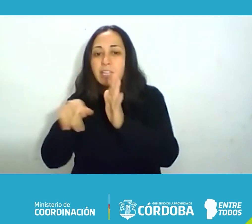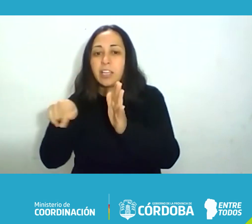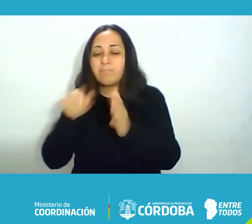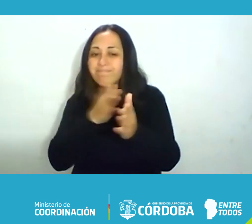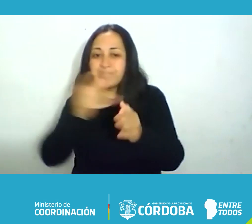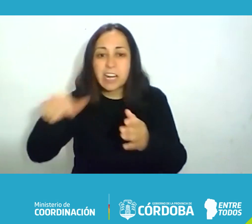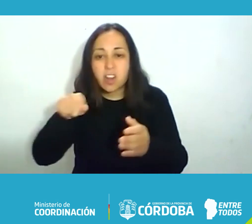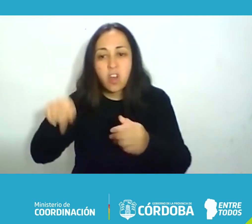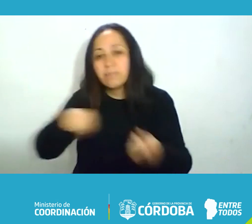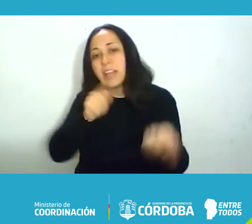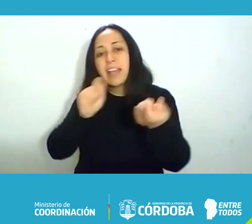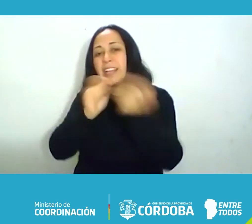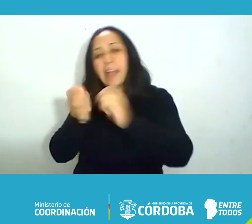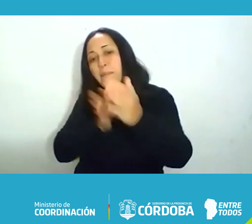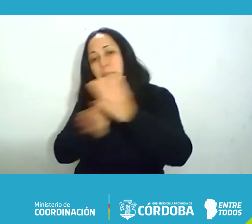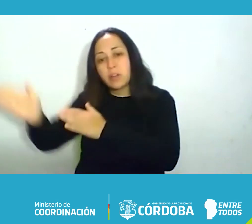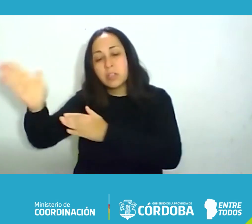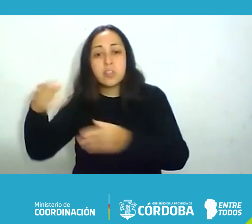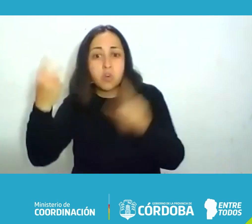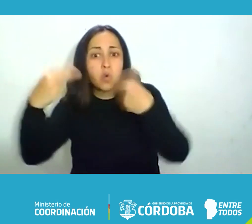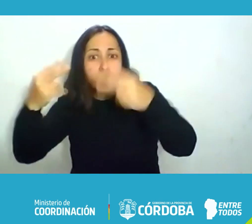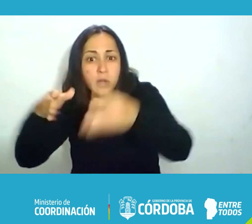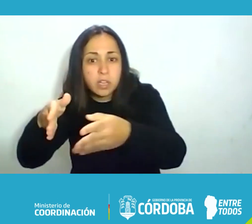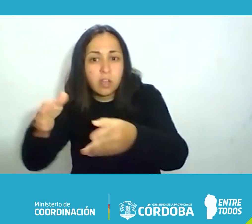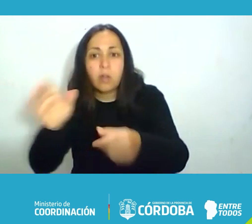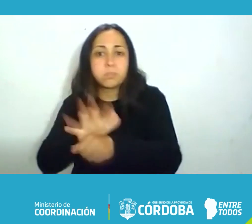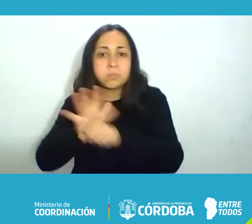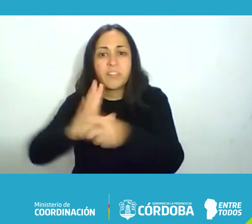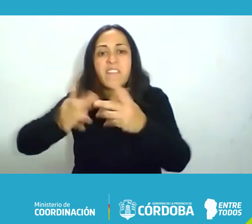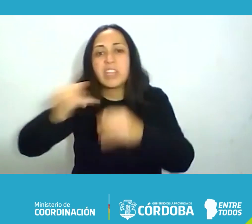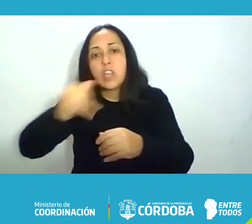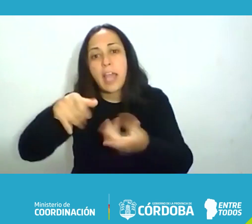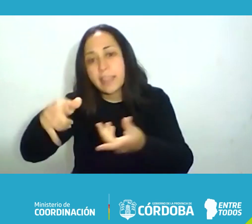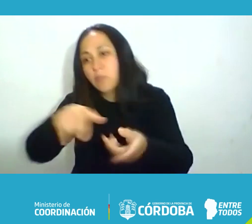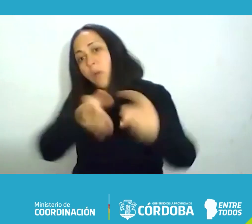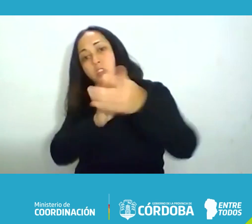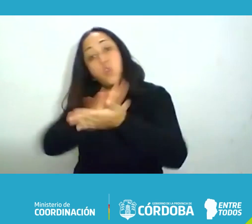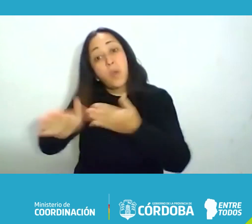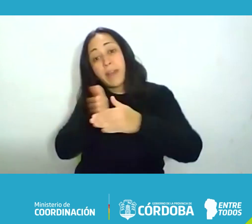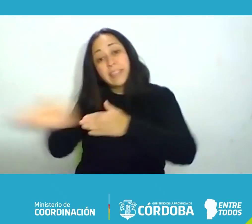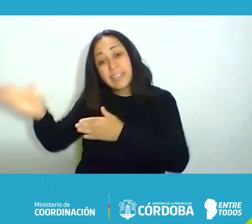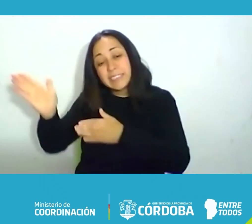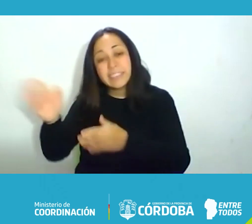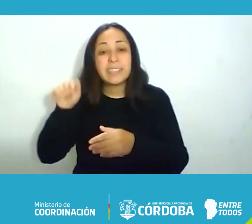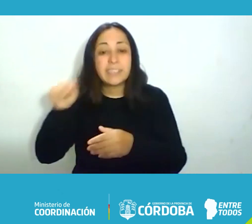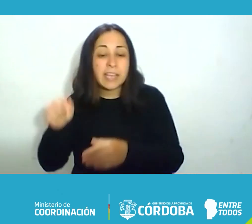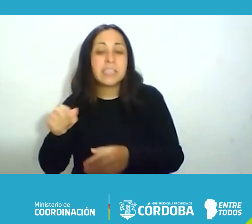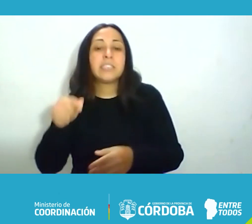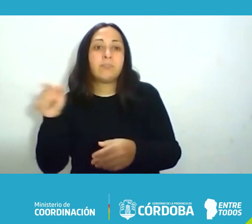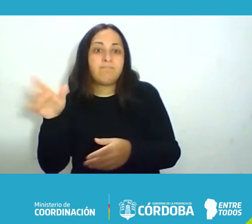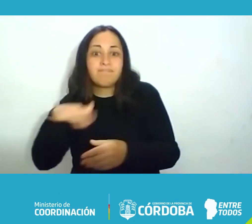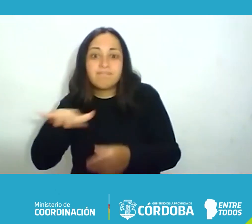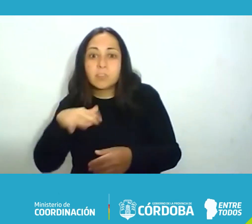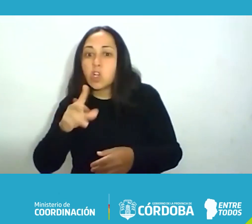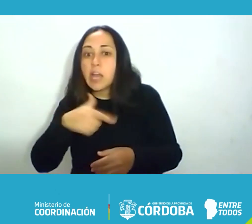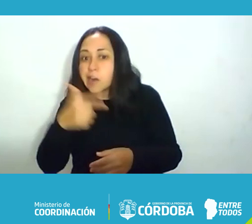de traza. Además es una zona de alto uso turístico que implicaría un efecto negativo en la actividad. La nueva traza tiene algunos morteros en cercanías. Estamos en una